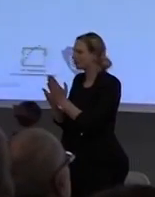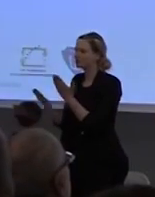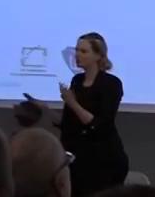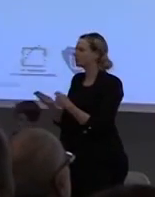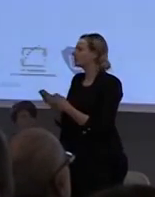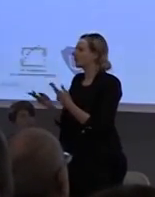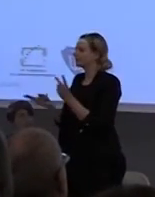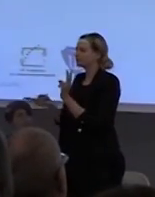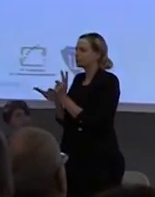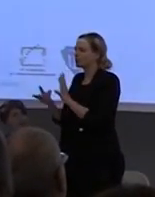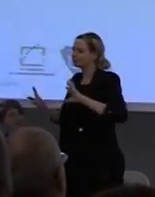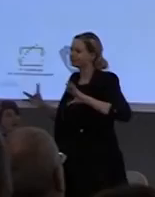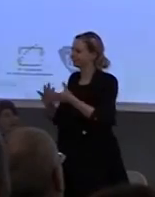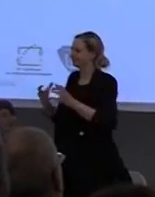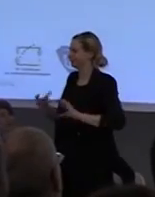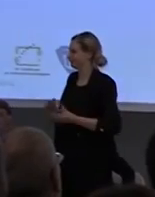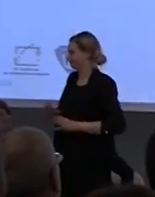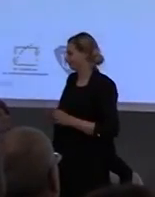informacím.